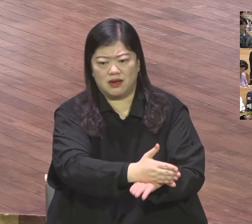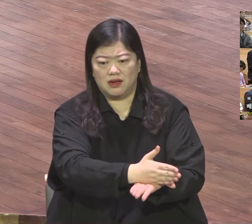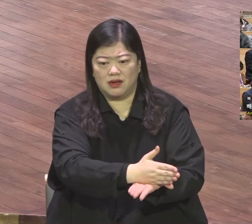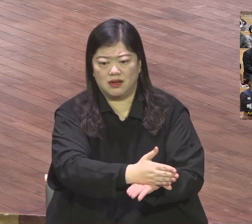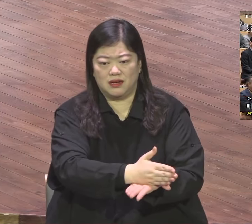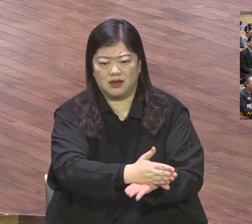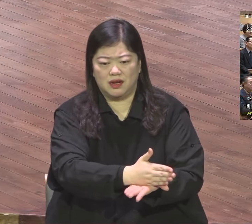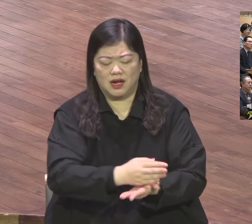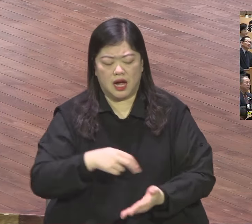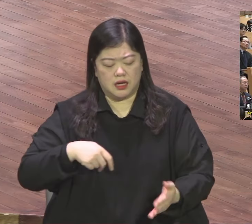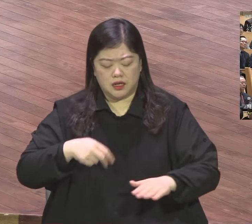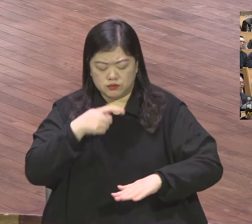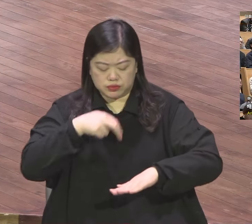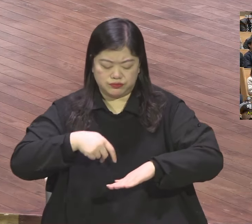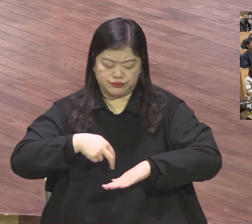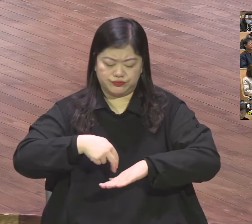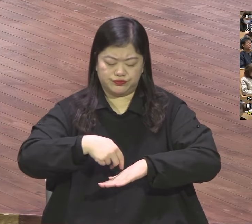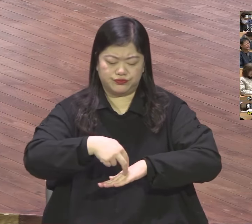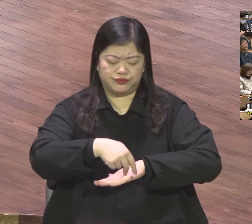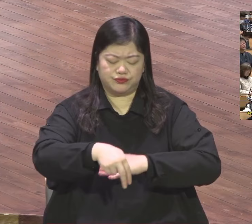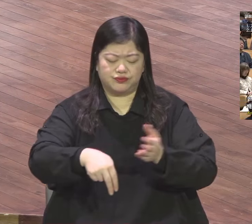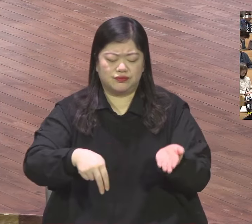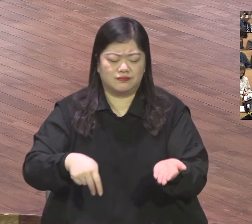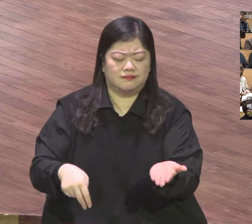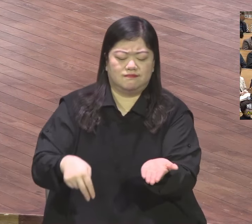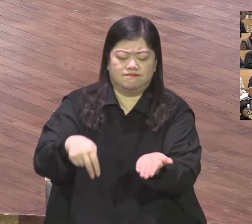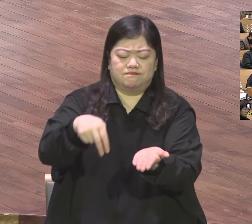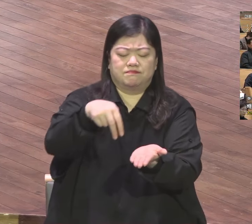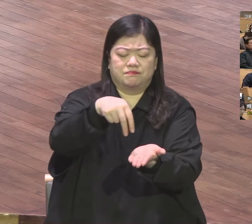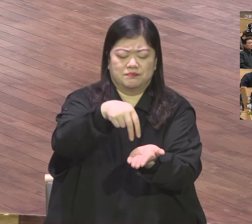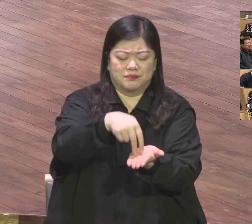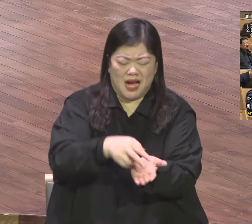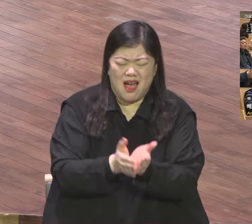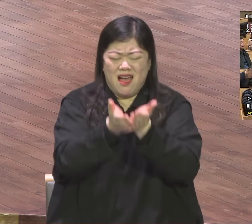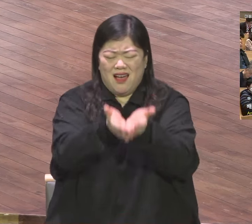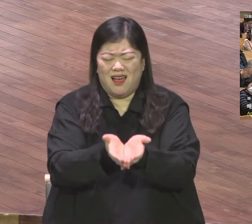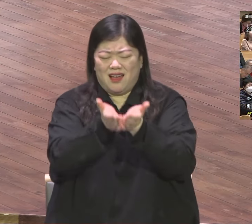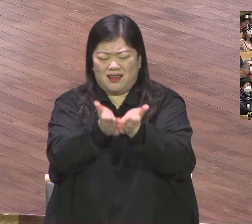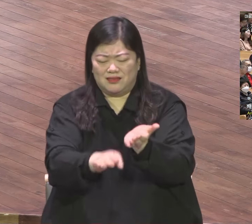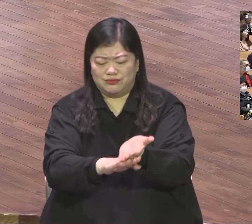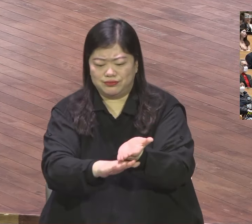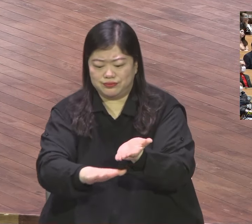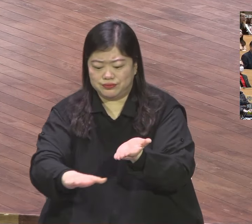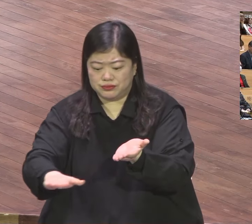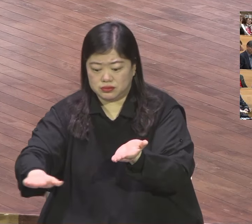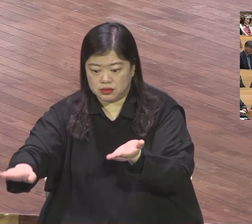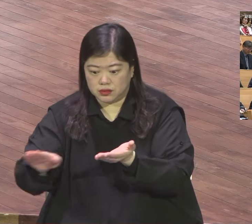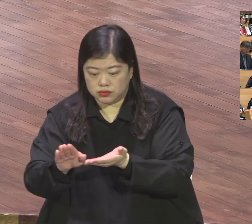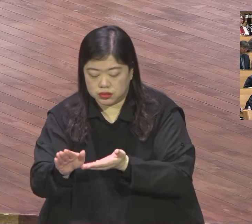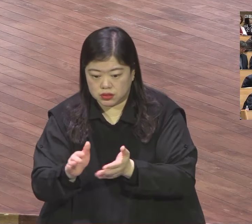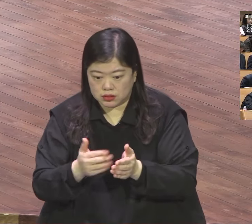올라 그들에게 가시니 바람이 그치는지라 제자들이 마음에 심히 놀라니